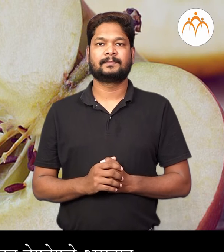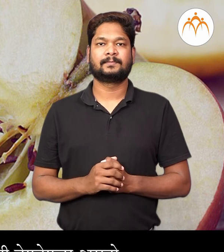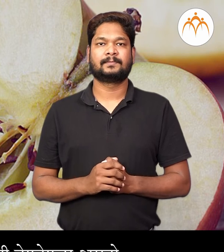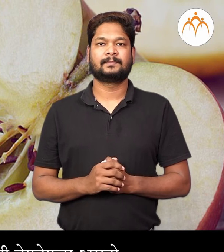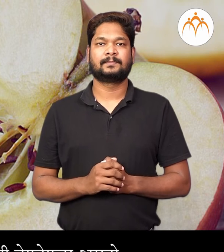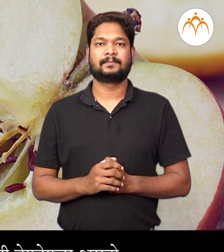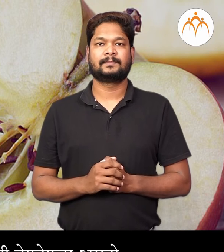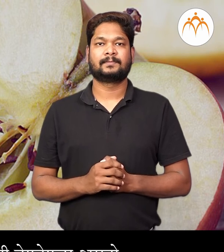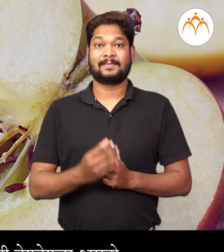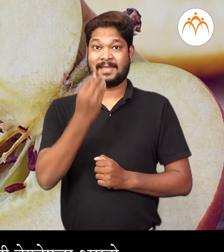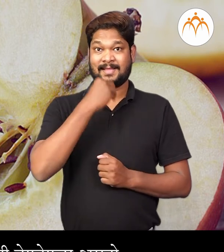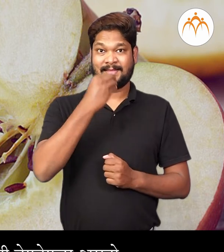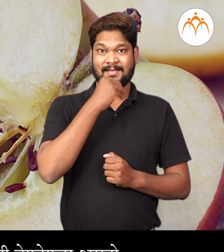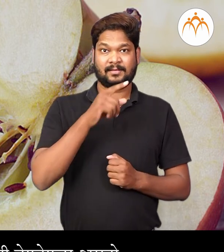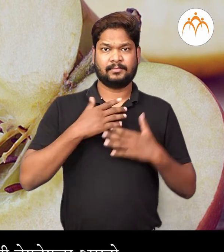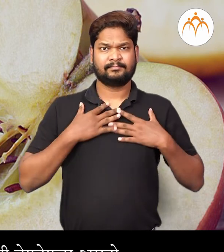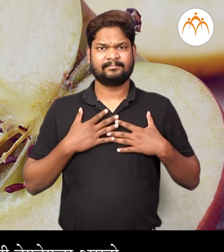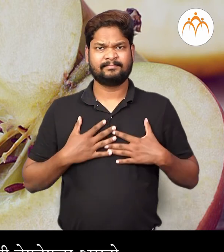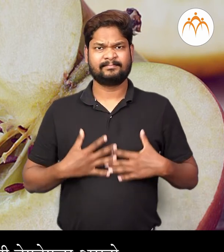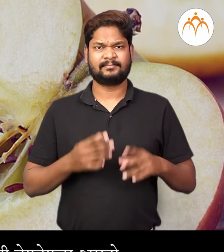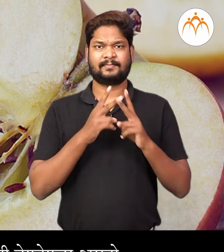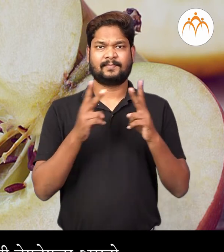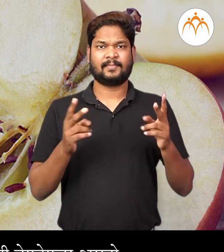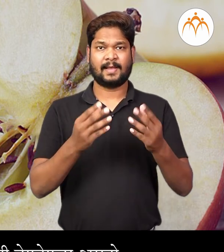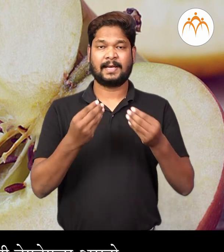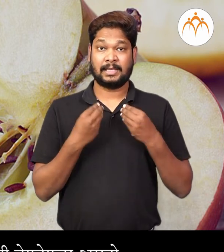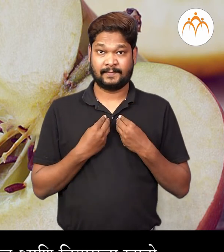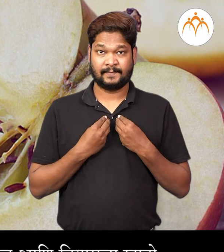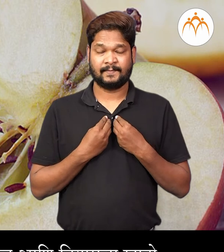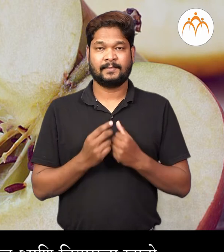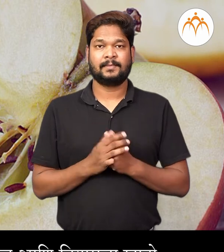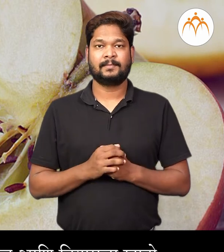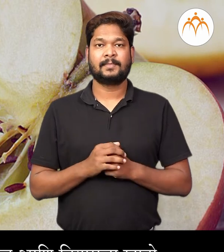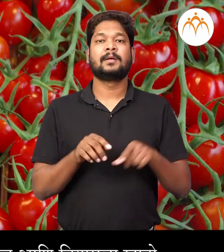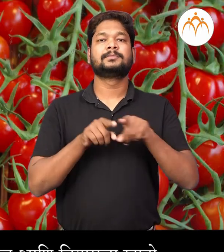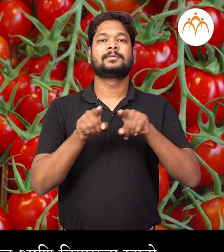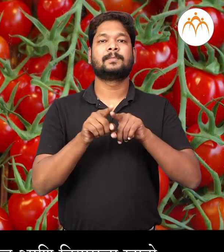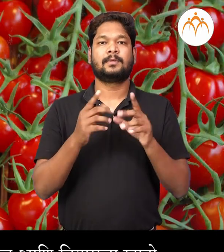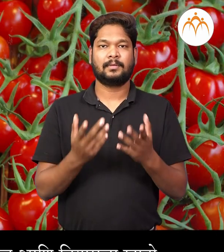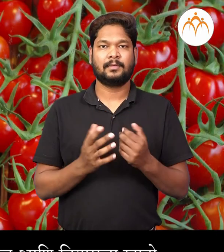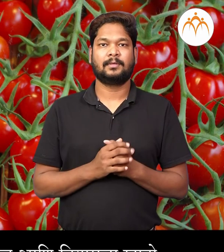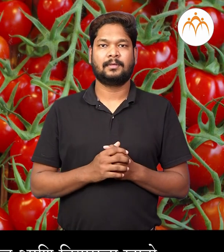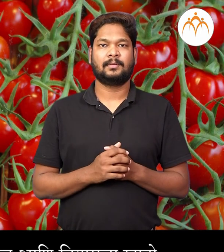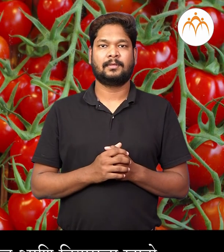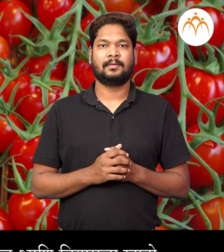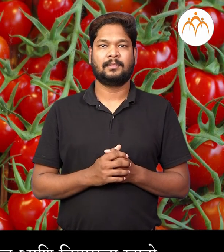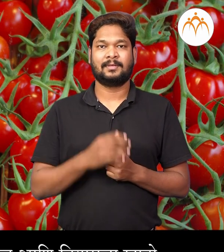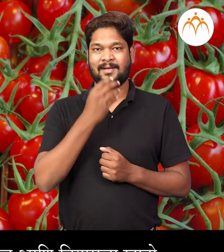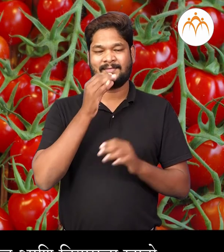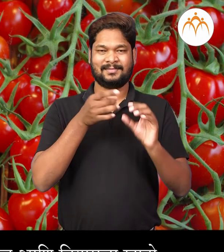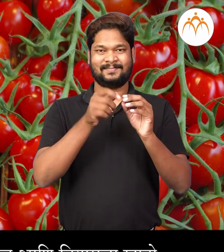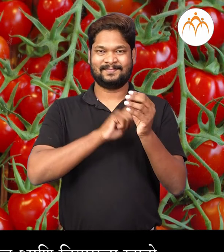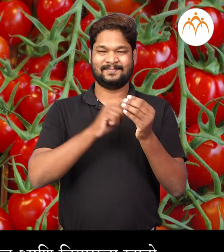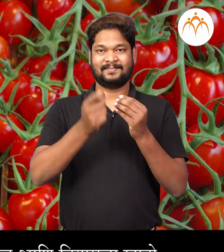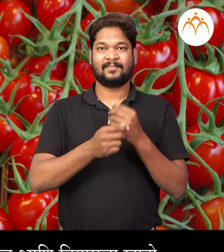तेंचा खानेया योग्या भागाई वेगवेगल आसतो। उदारान अर्थ आपन टॉमेटोची साल आणी बिया सुद्धा